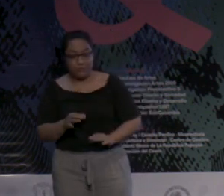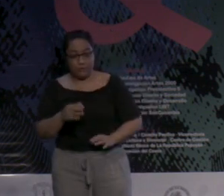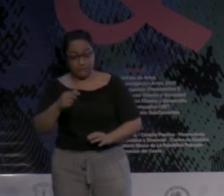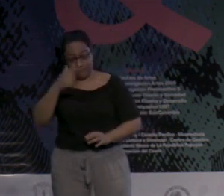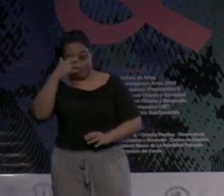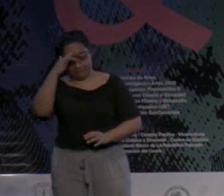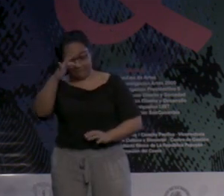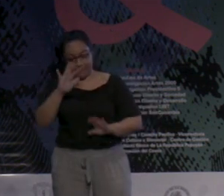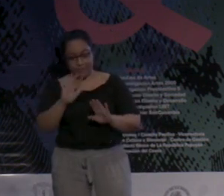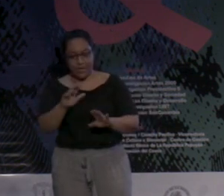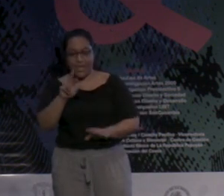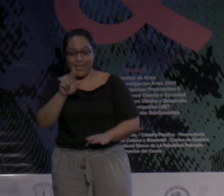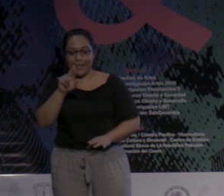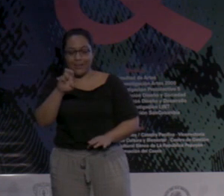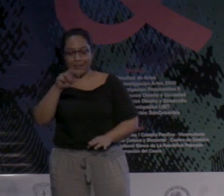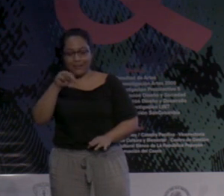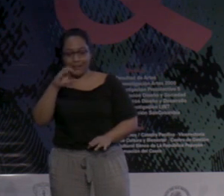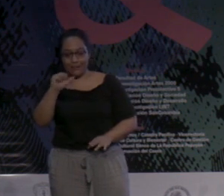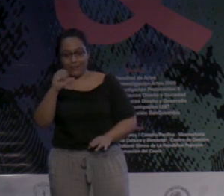los llama renacuajos.